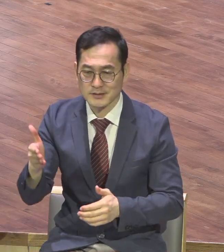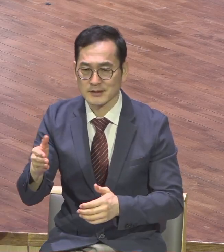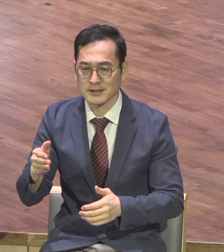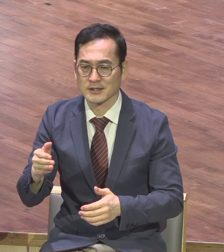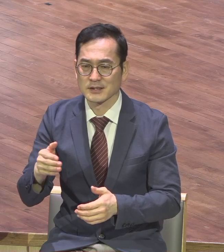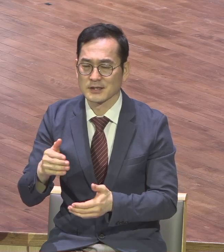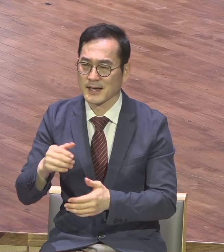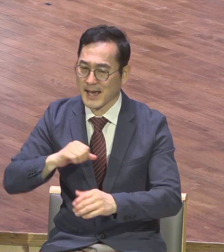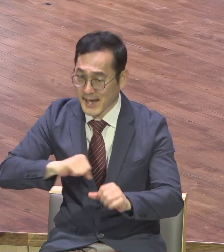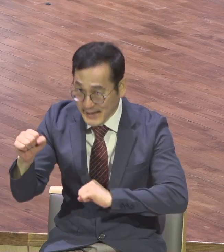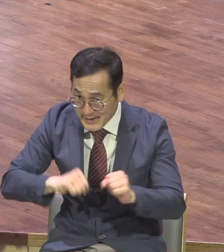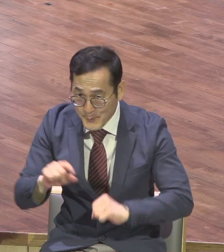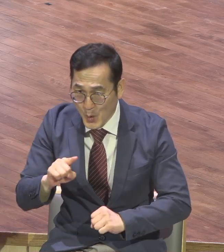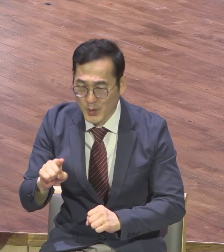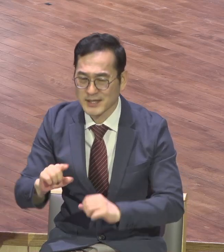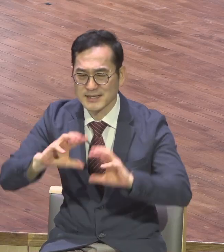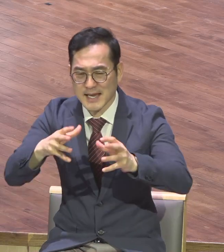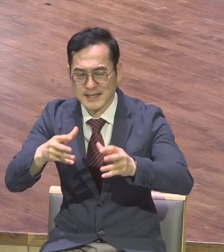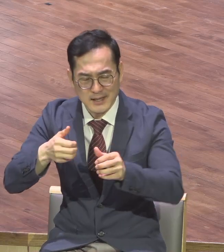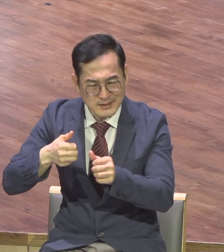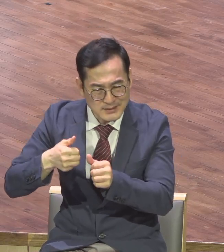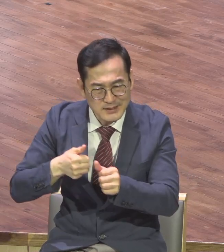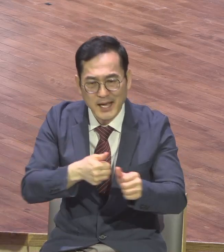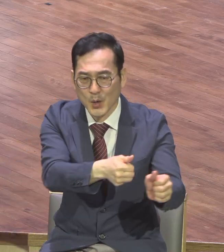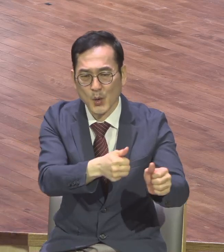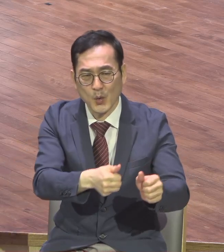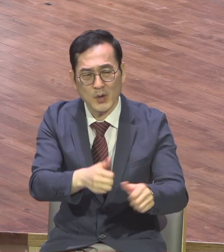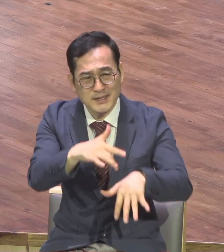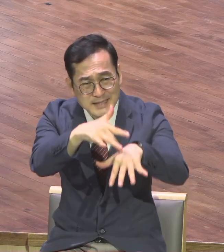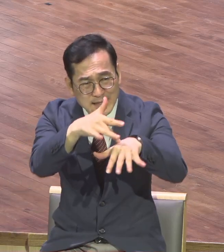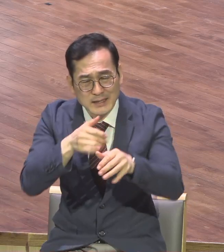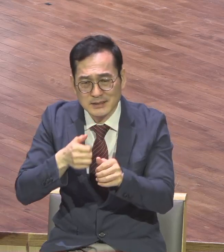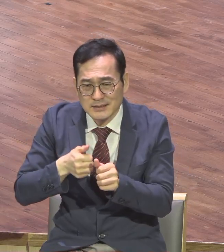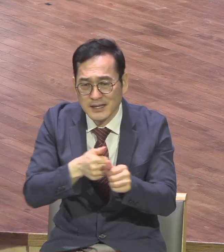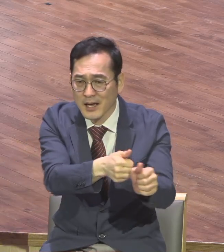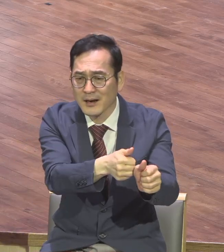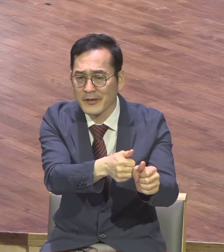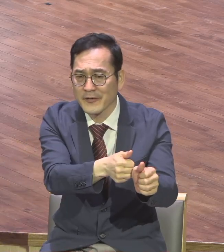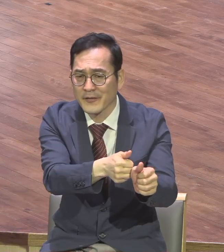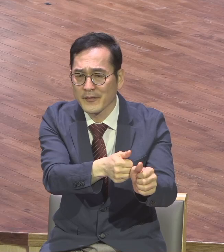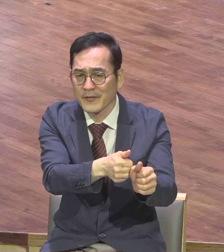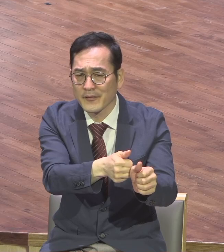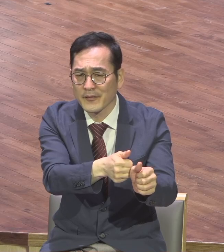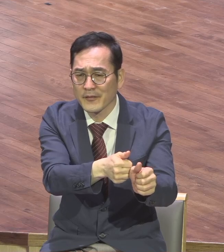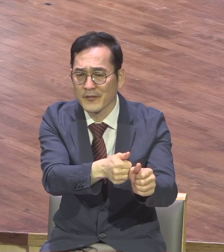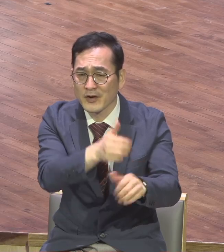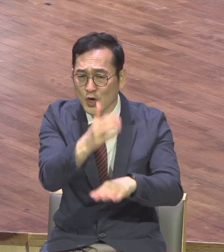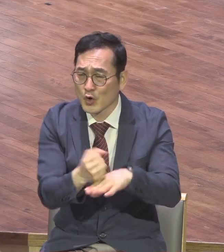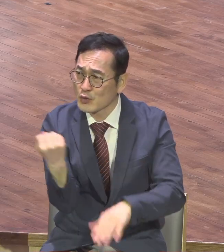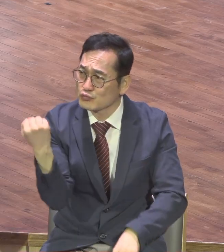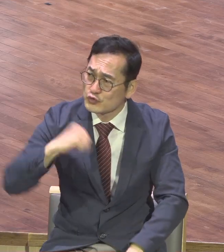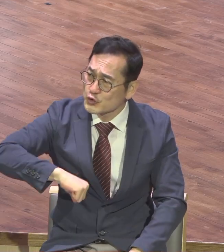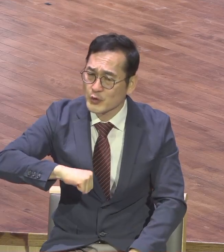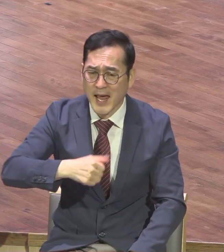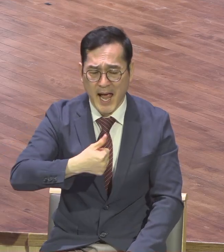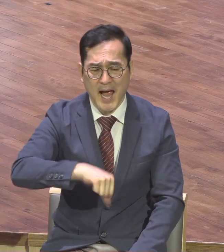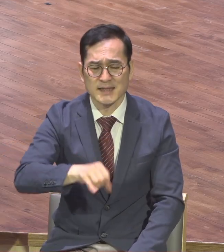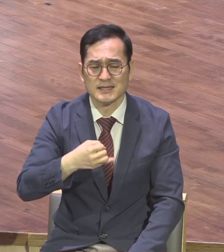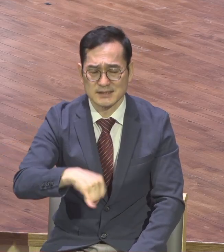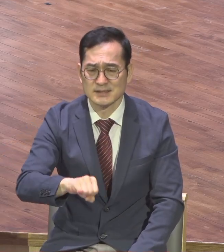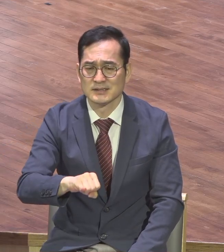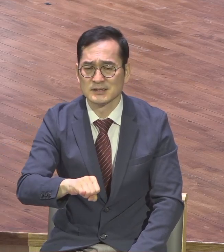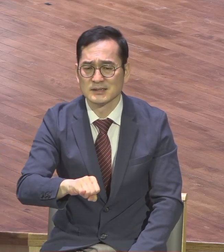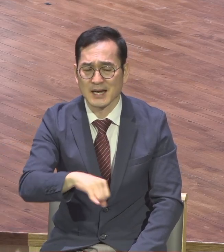행하여 이 세상 풍조를 따르고 공중의 권세 잡은 자를 따라서니 곧 지금 불순종의 아들들을 가운데 역사하는